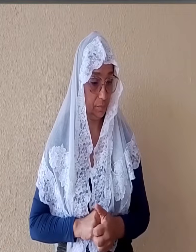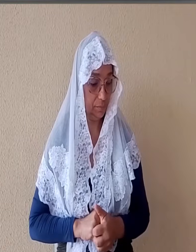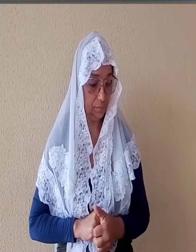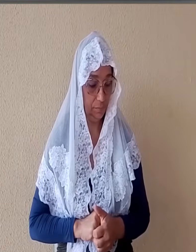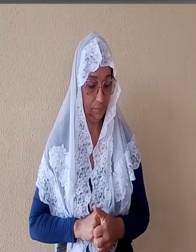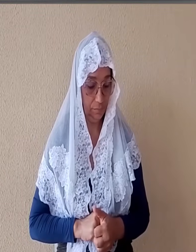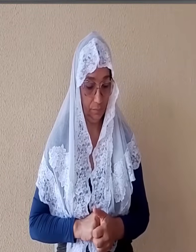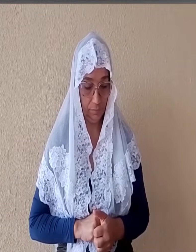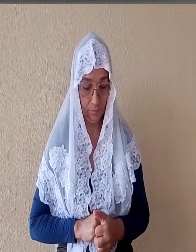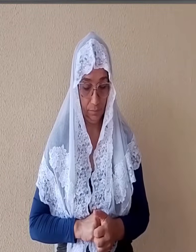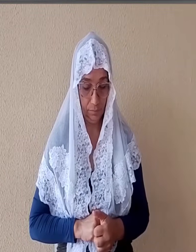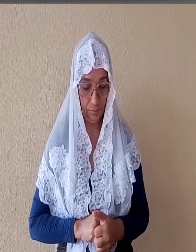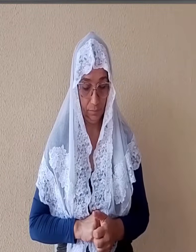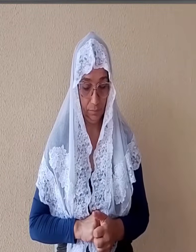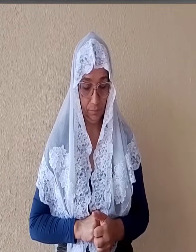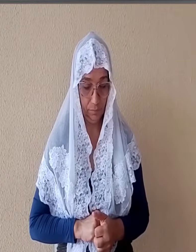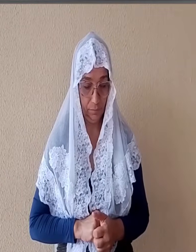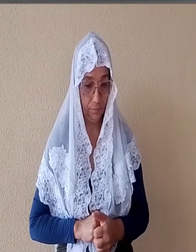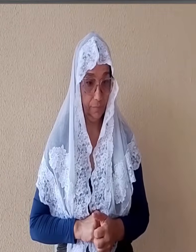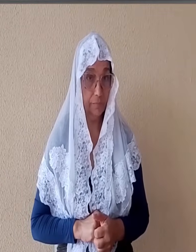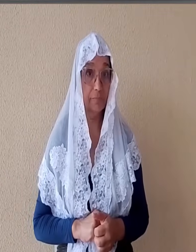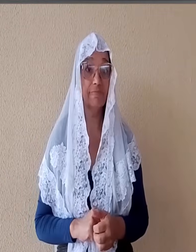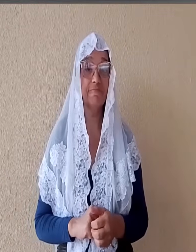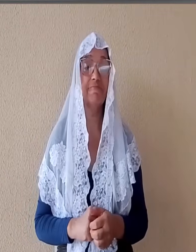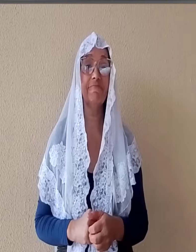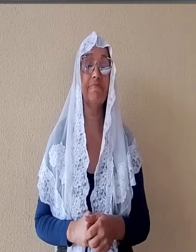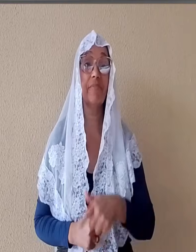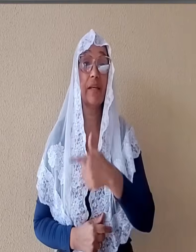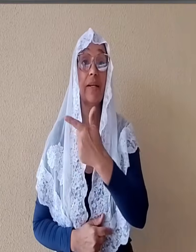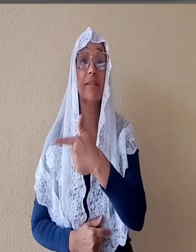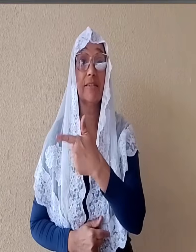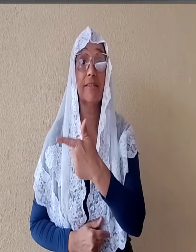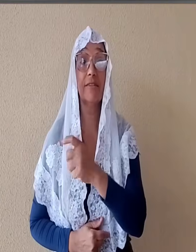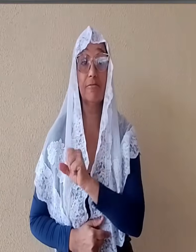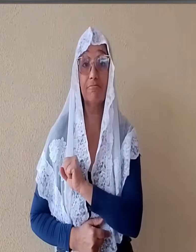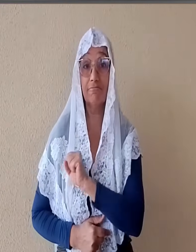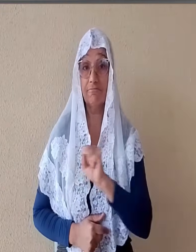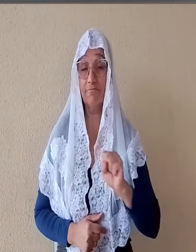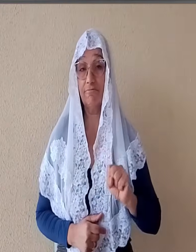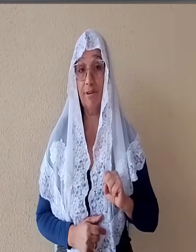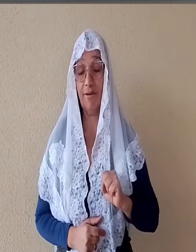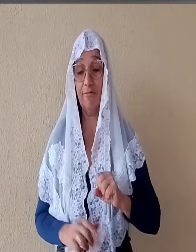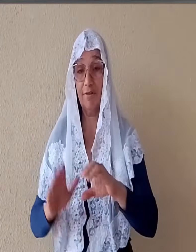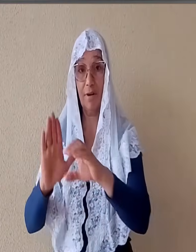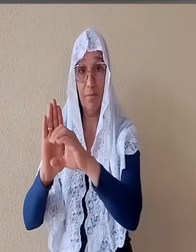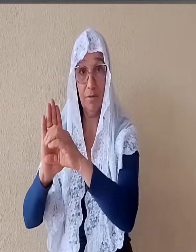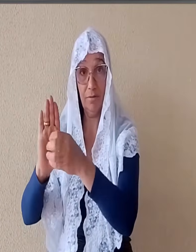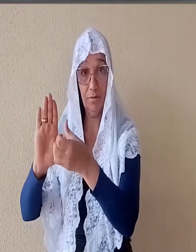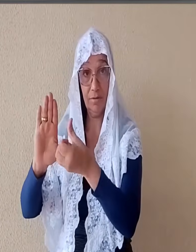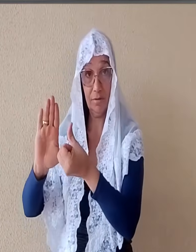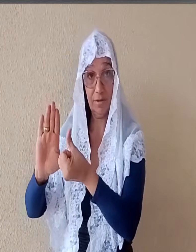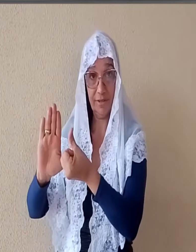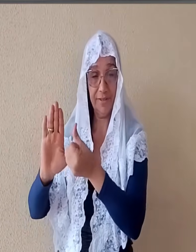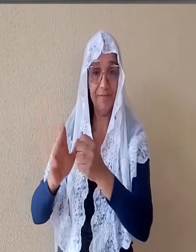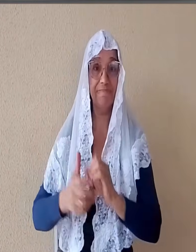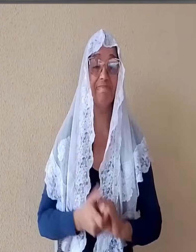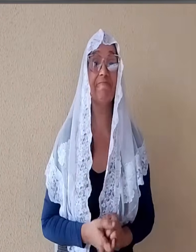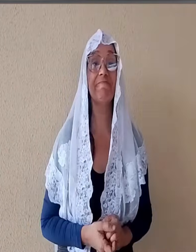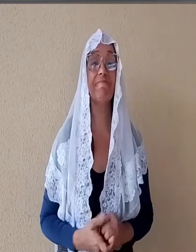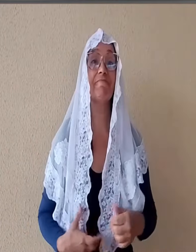E 6 de 2 Samuel. Nós vamos ler nessas ordens. 9 de Josué, né?